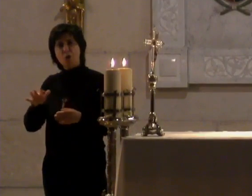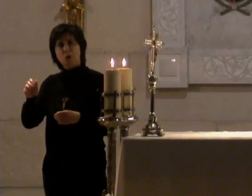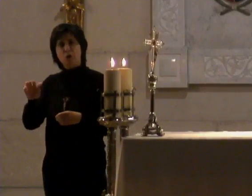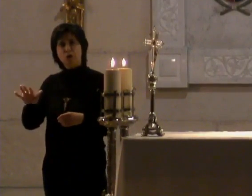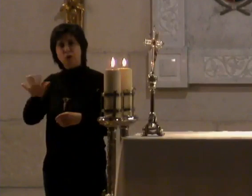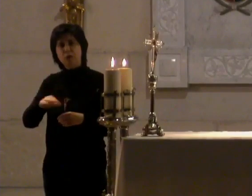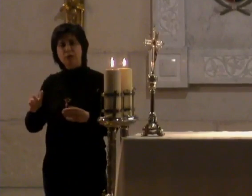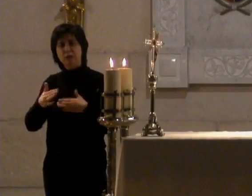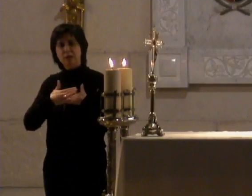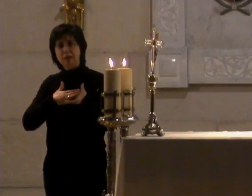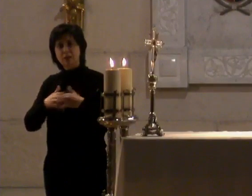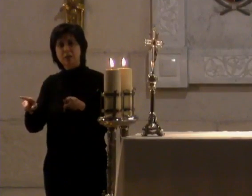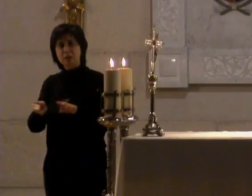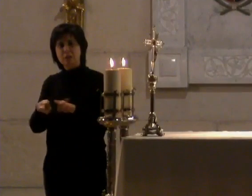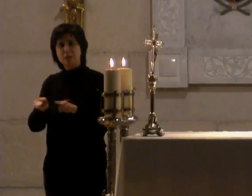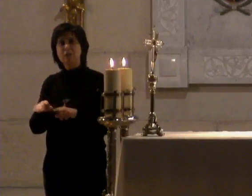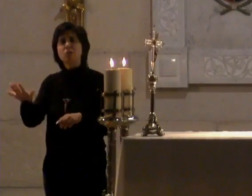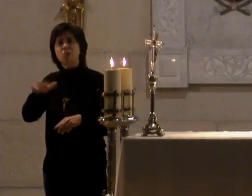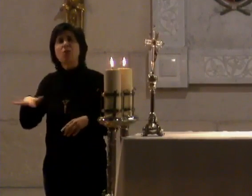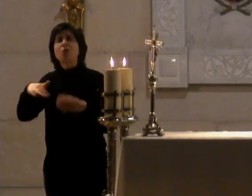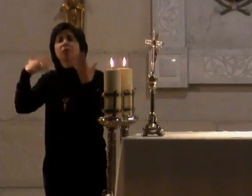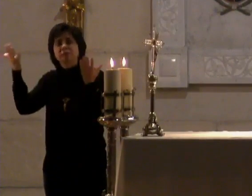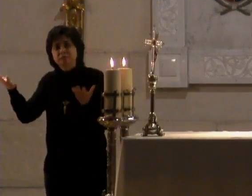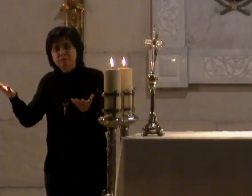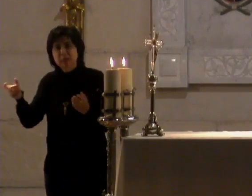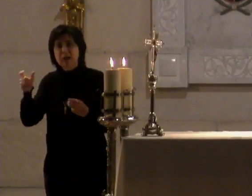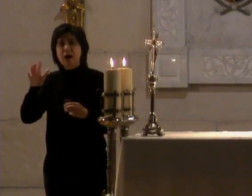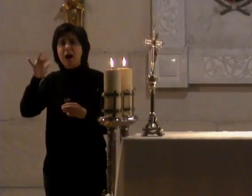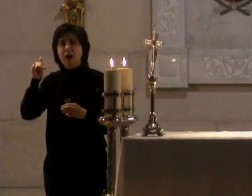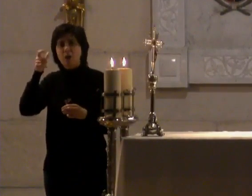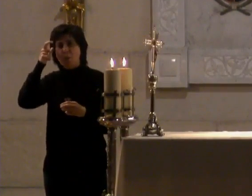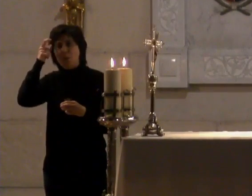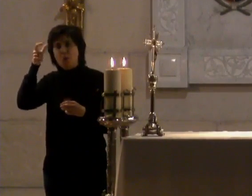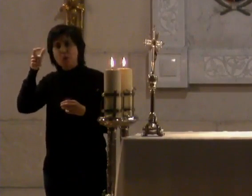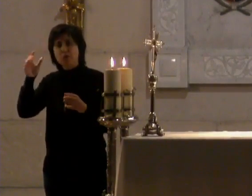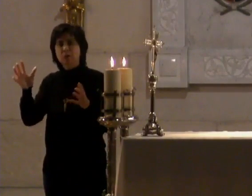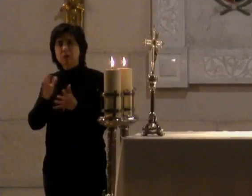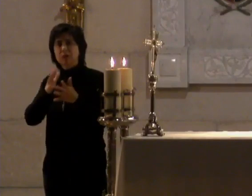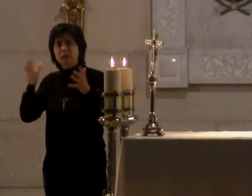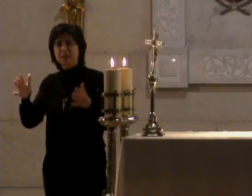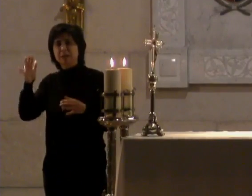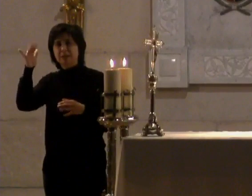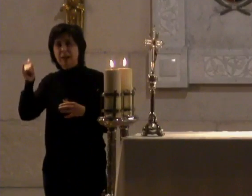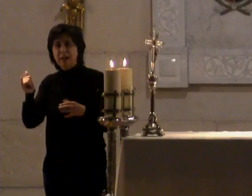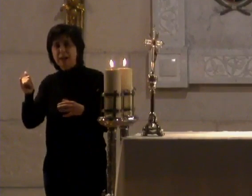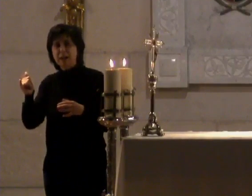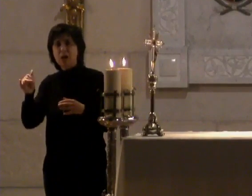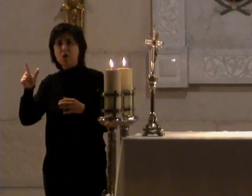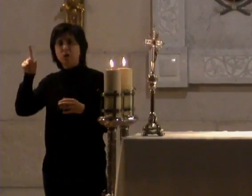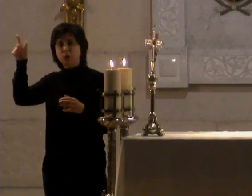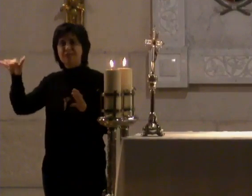¿Dónde, queridos hermanos, dónde hay un pueblo tan grande que tenga un Dios tan